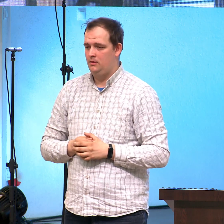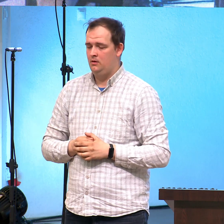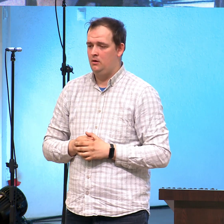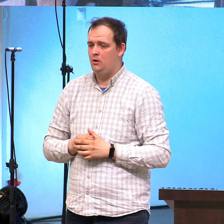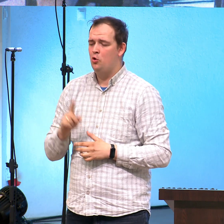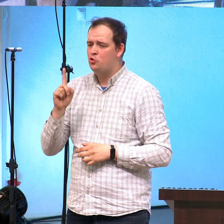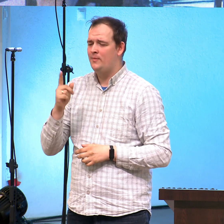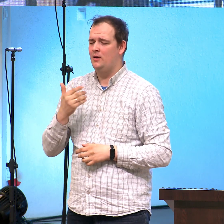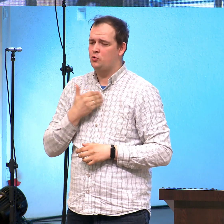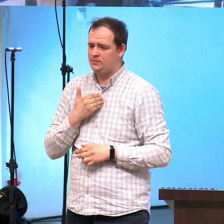Дух Святой сказал мне,